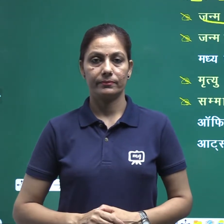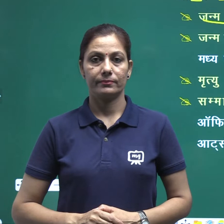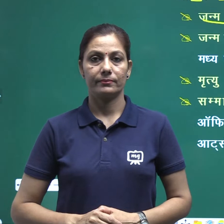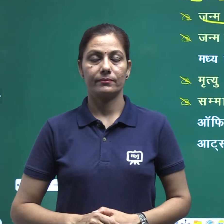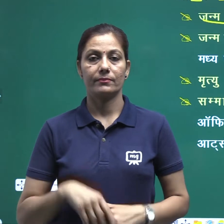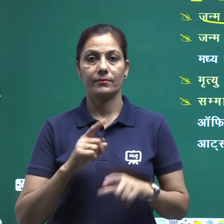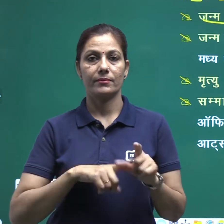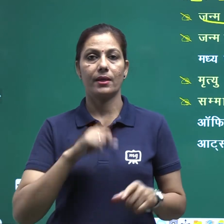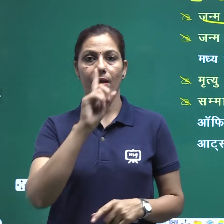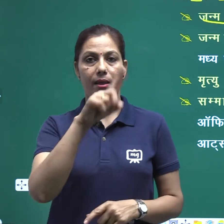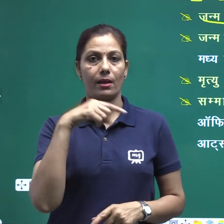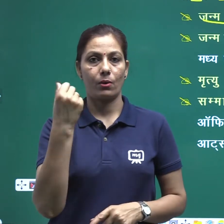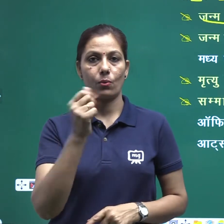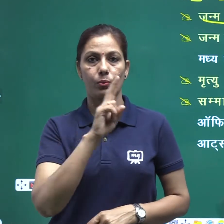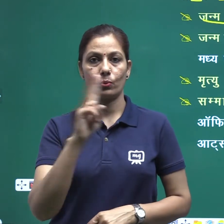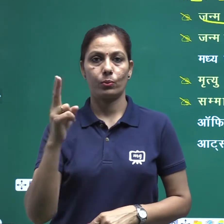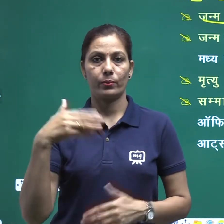1922 ईस्वी में हुआ।